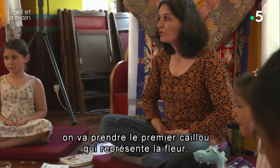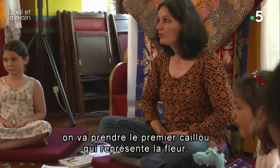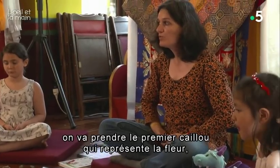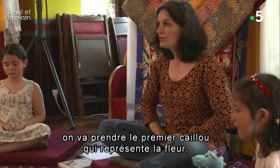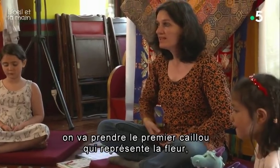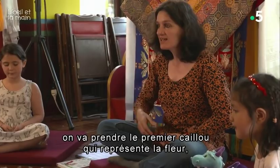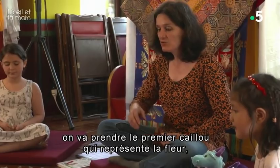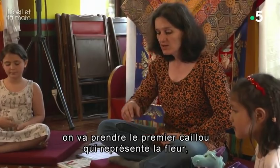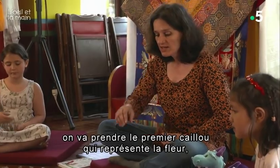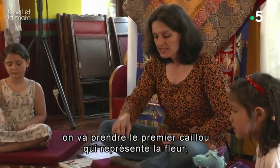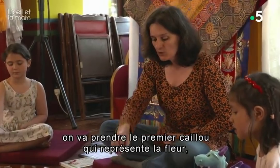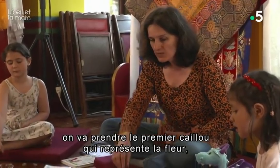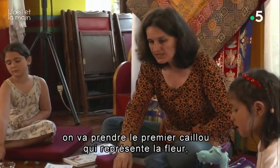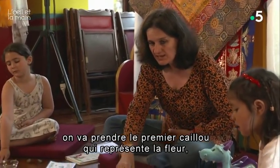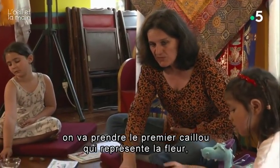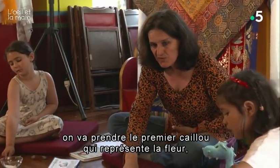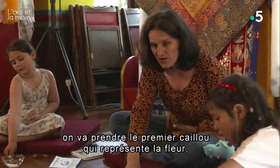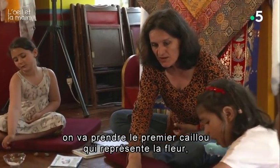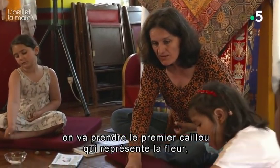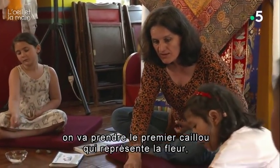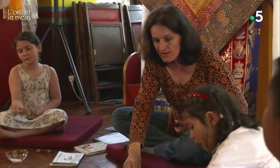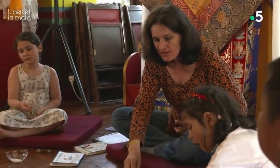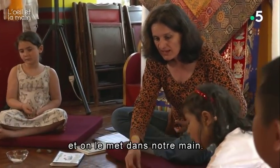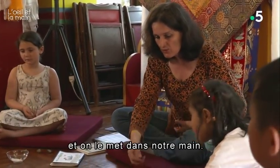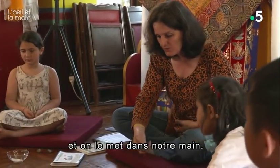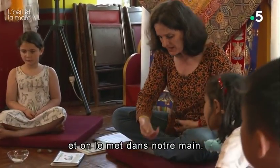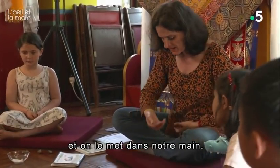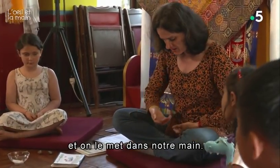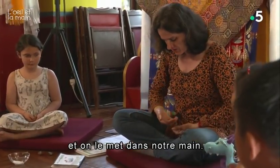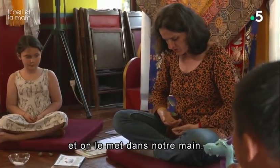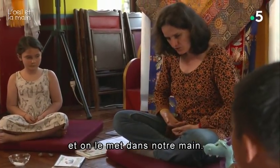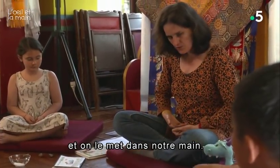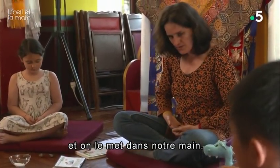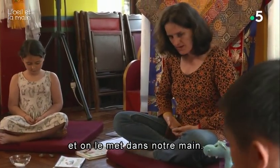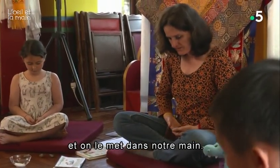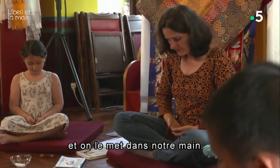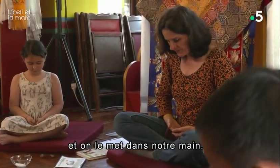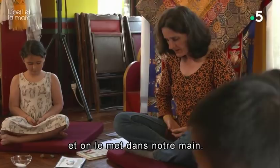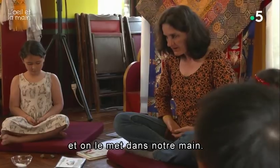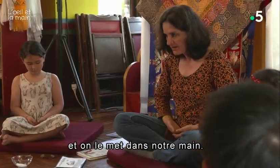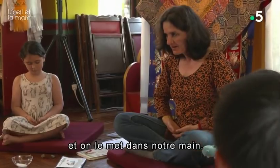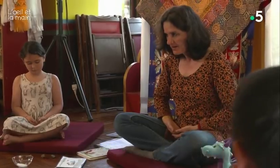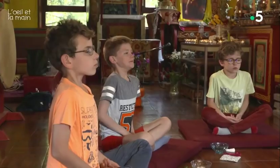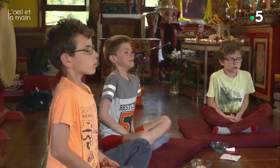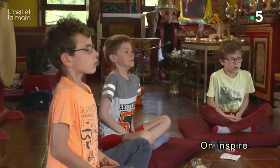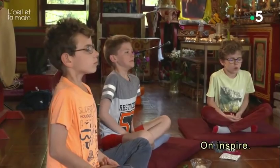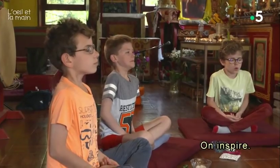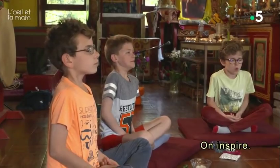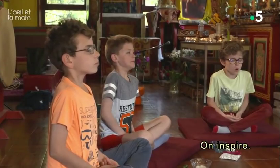prendre le premier caillou qui représente la fleur et on le met dans notre main. On